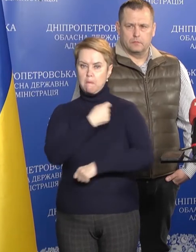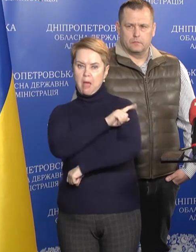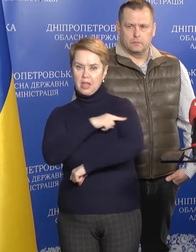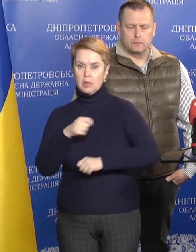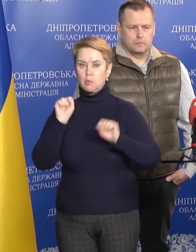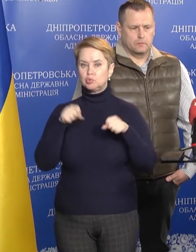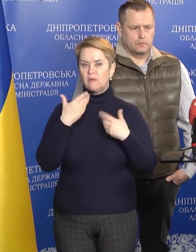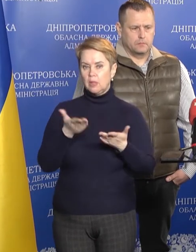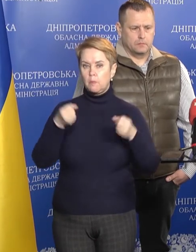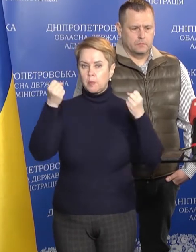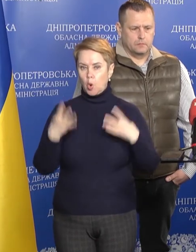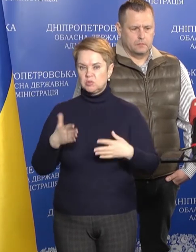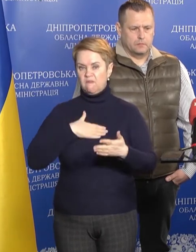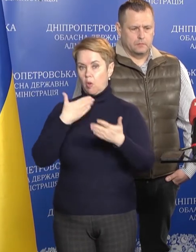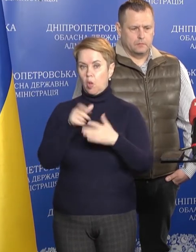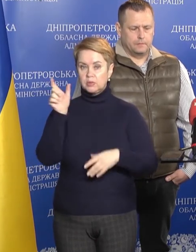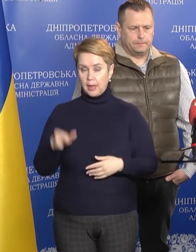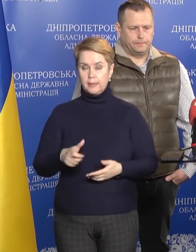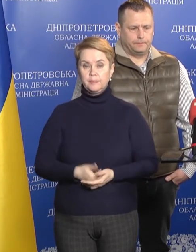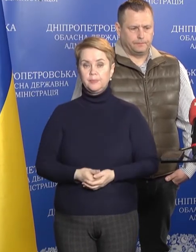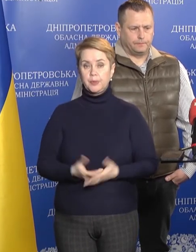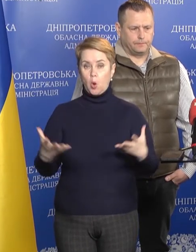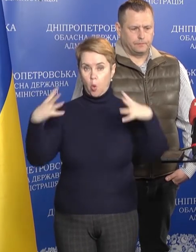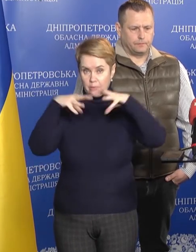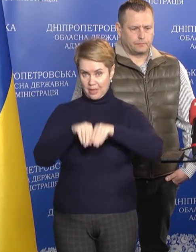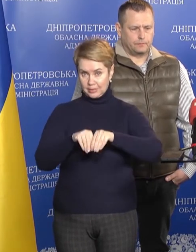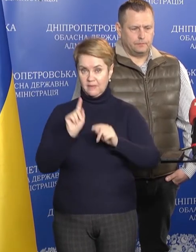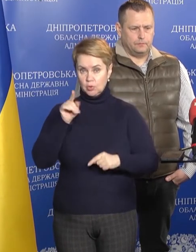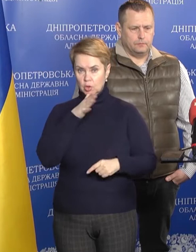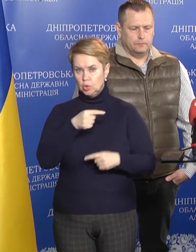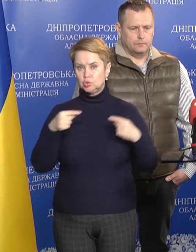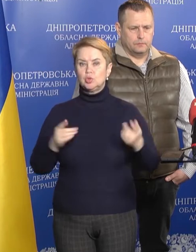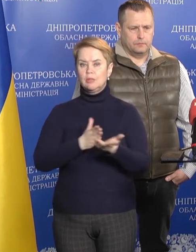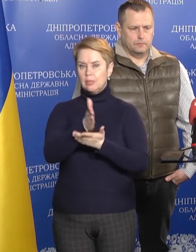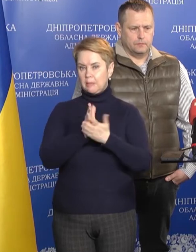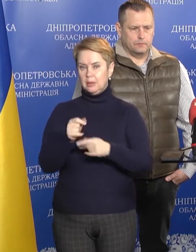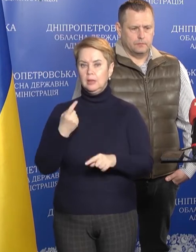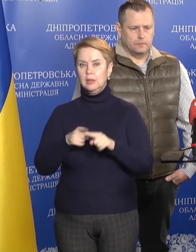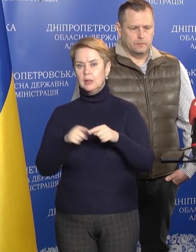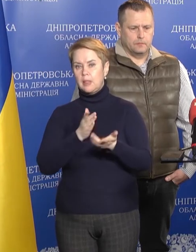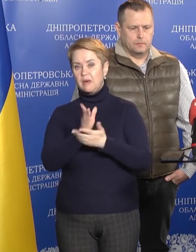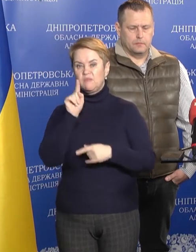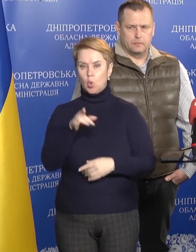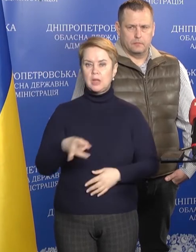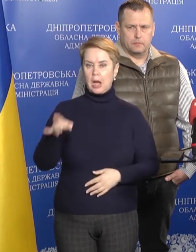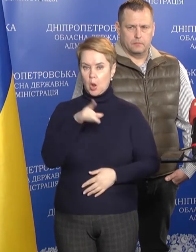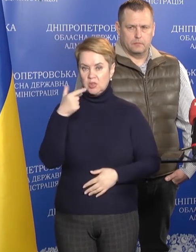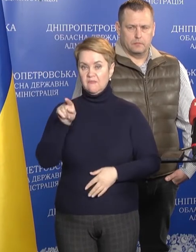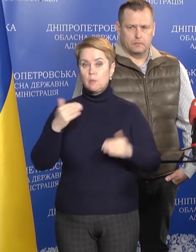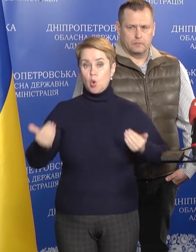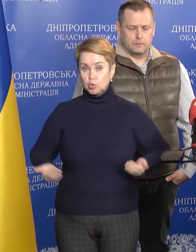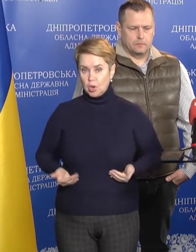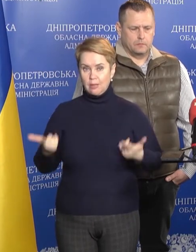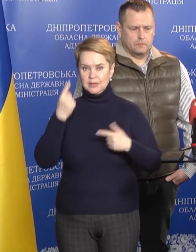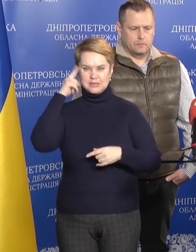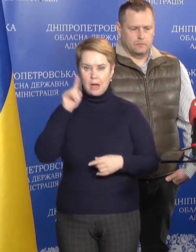медик, можливо, він просто волонтер. Об'єднуємо в той чи інший напрямок, чи направляємо його в той район, де він проживає,